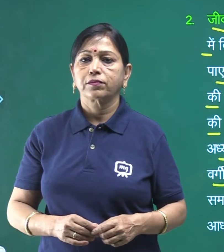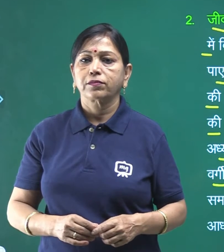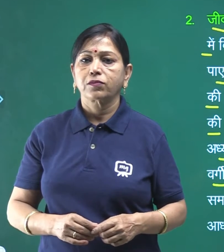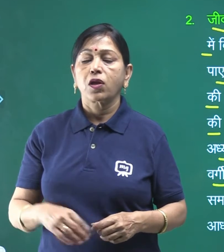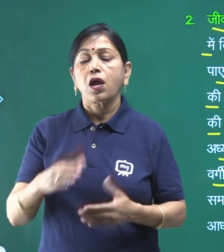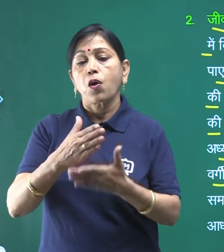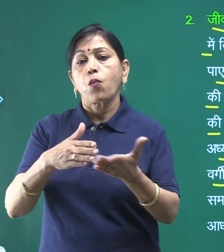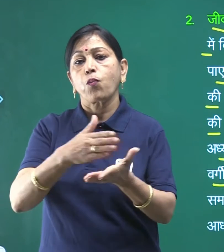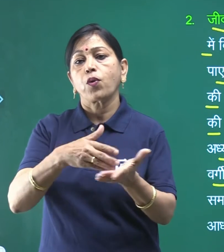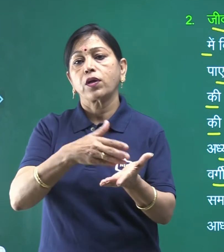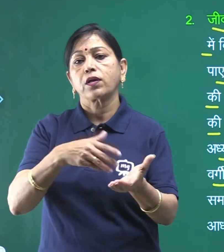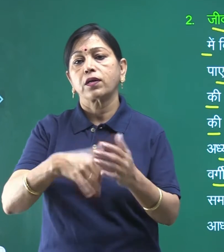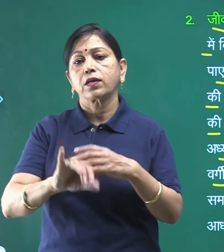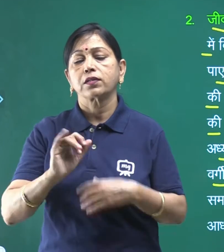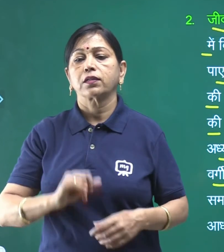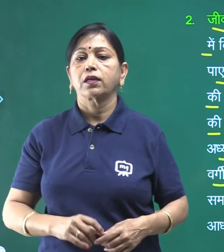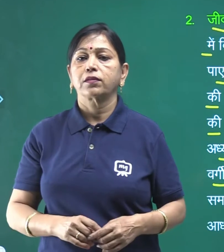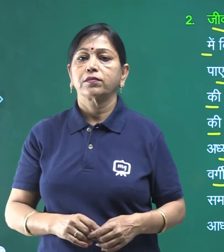वर्गीकरण किया जाता है,